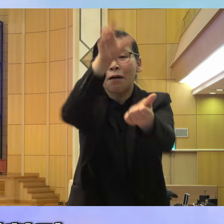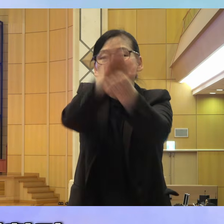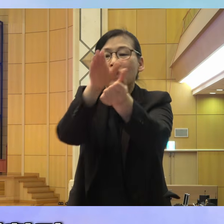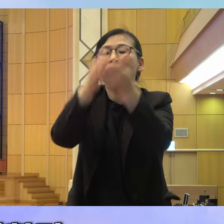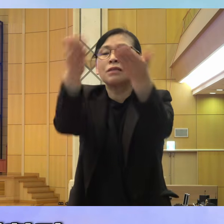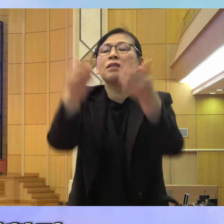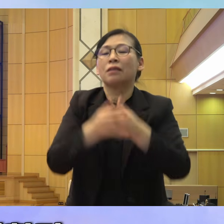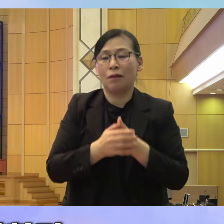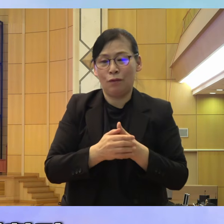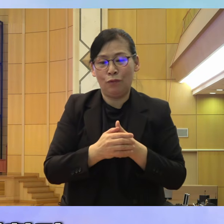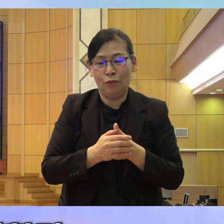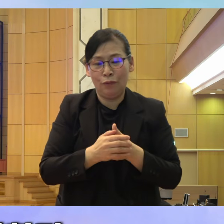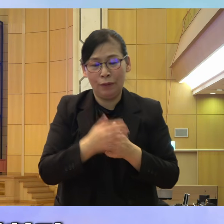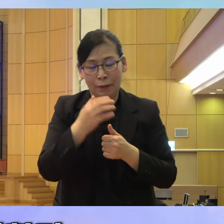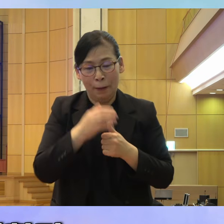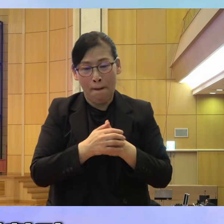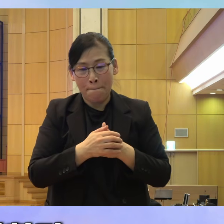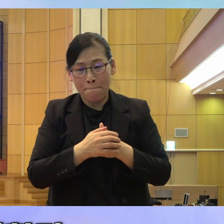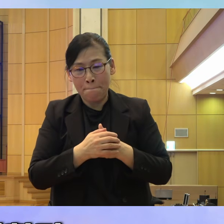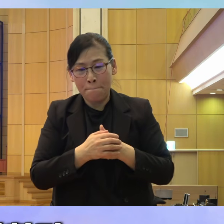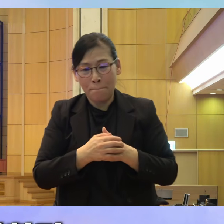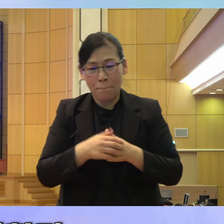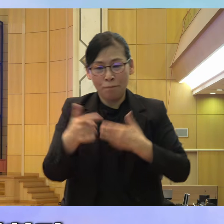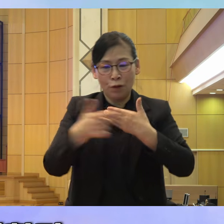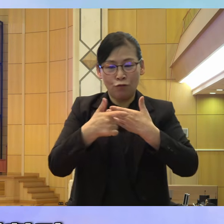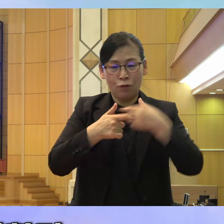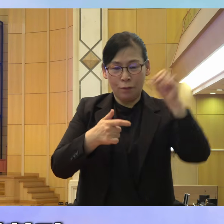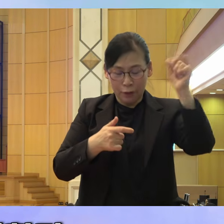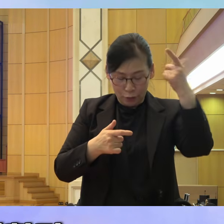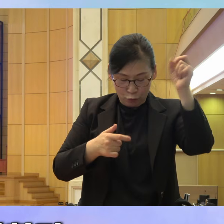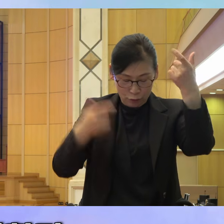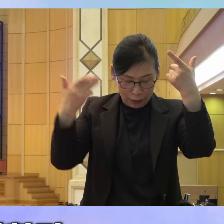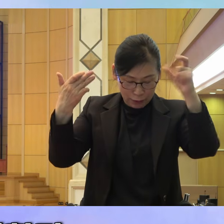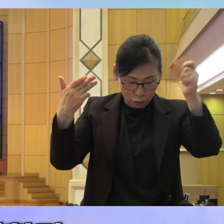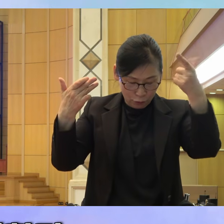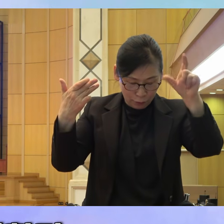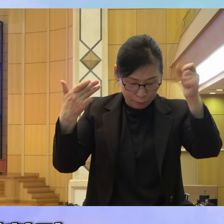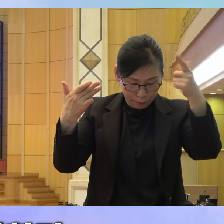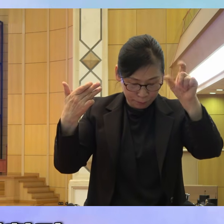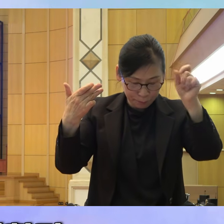19장 가볼까요? 16장 19절에